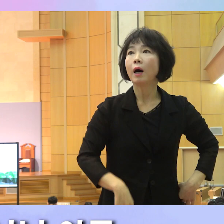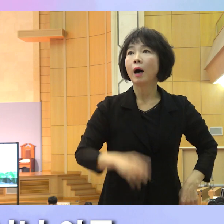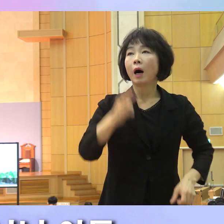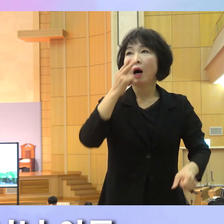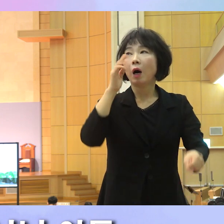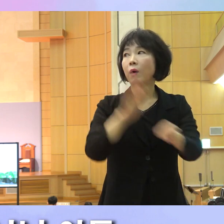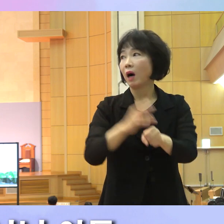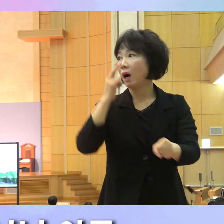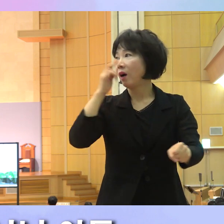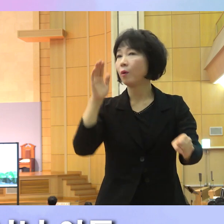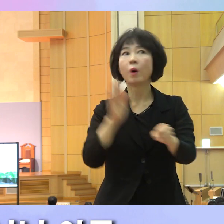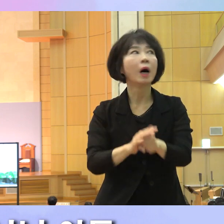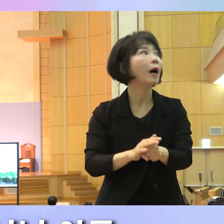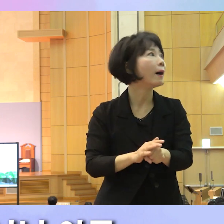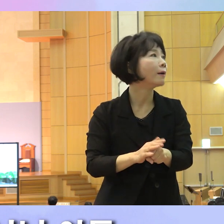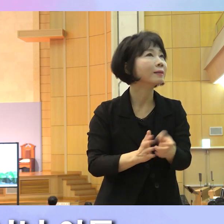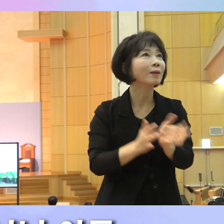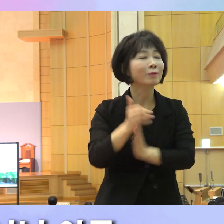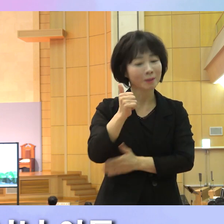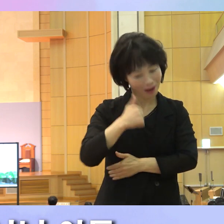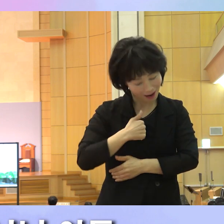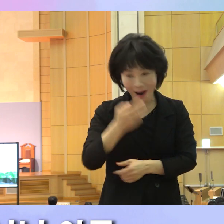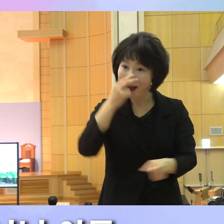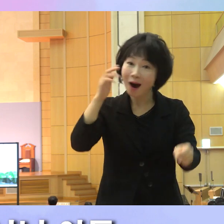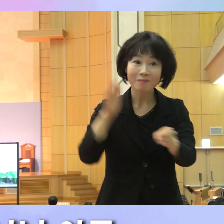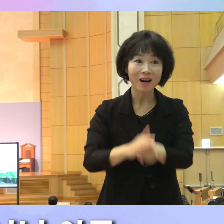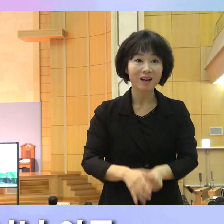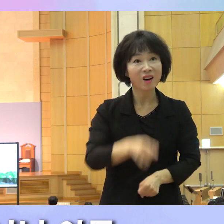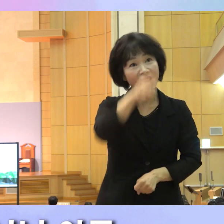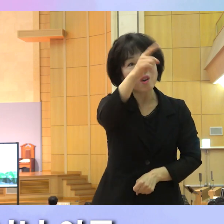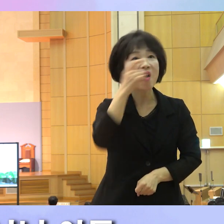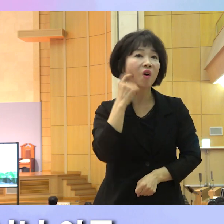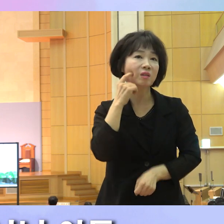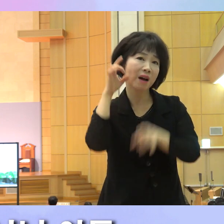우리가 알고 있는데 소위 누구를 속여?